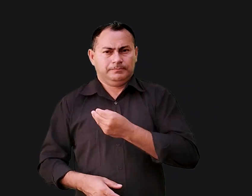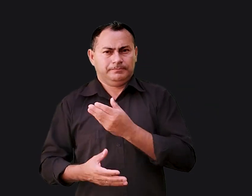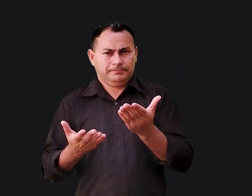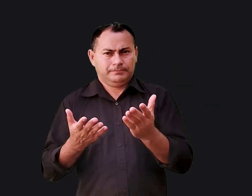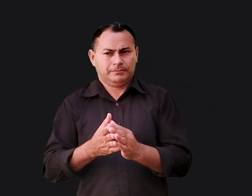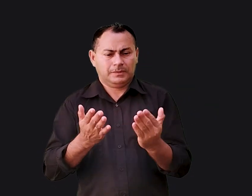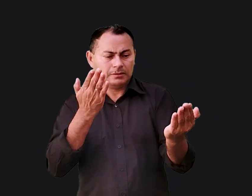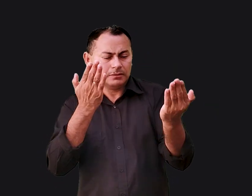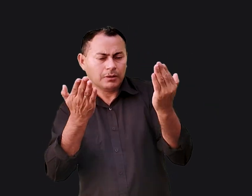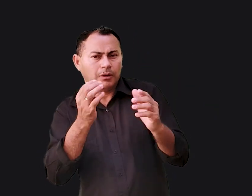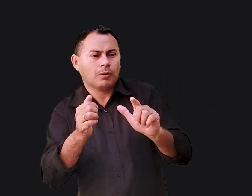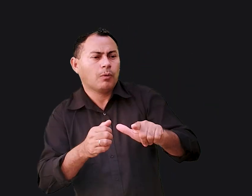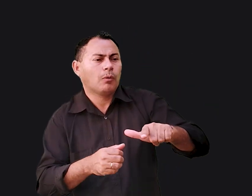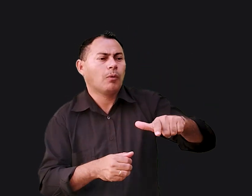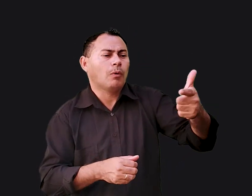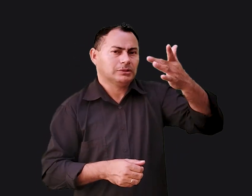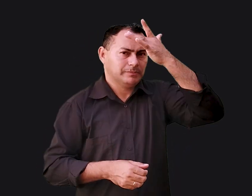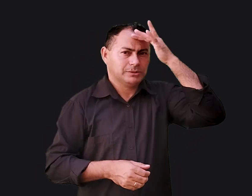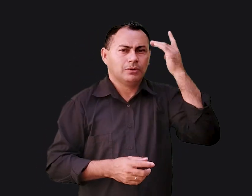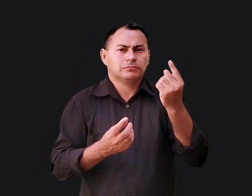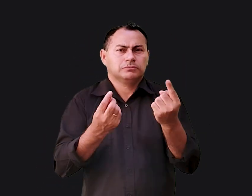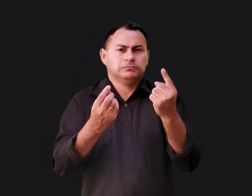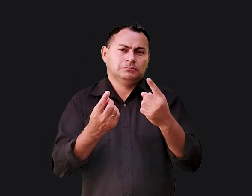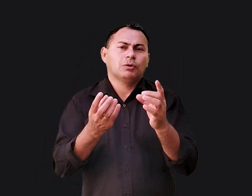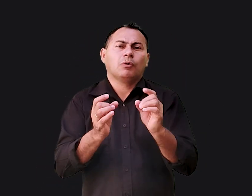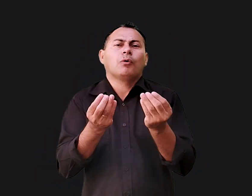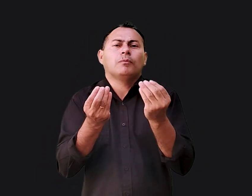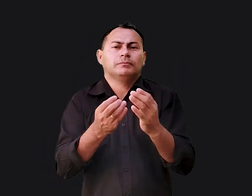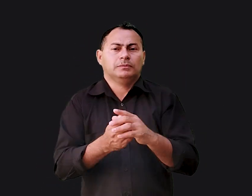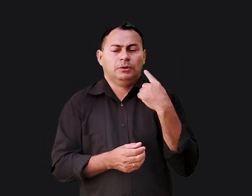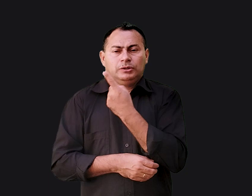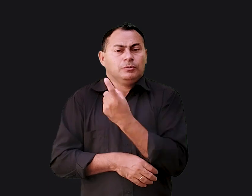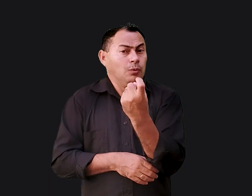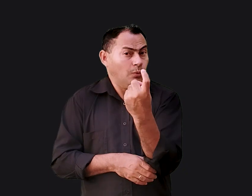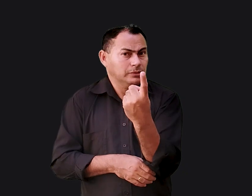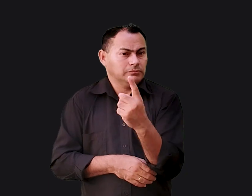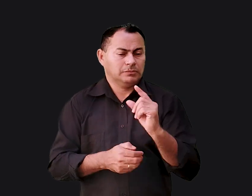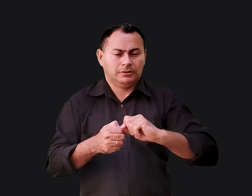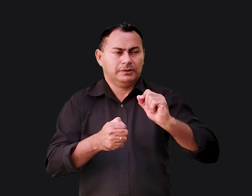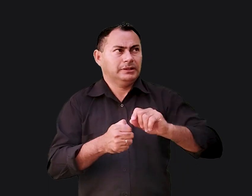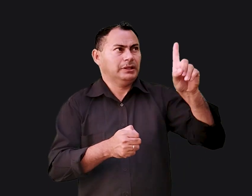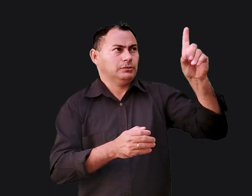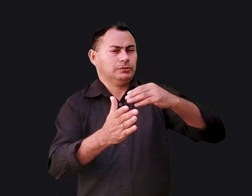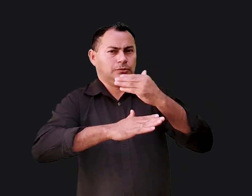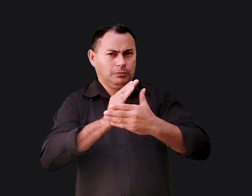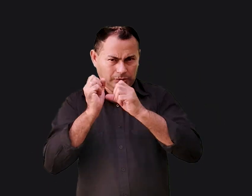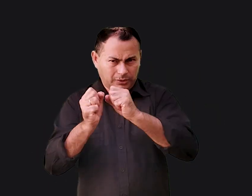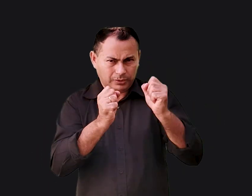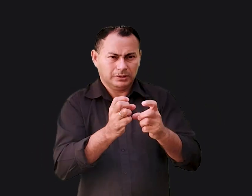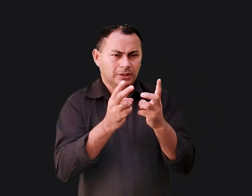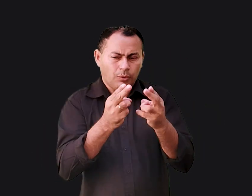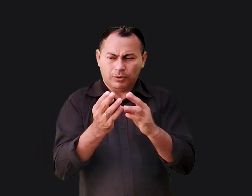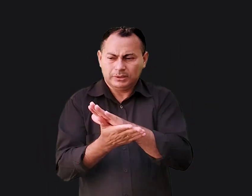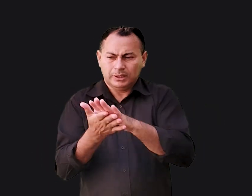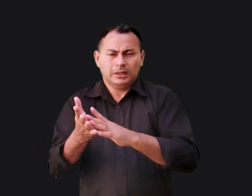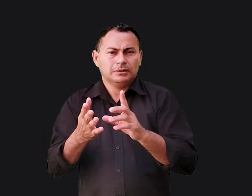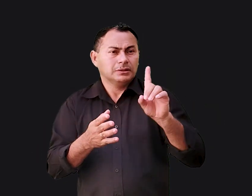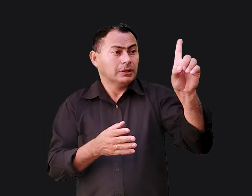vidas nos comparando com outras pessoas? Somos exclusivos, não fomos feitos pelo Deus Todo-Poderoso iguais a ninguém. Os